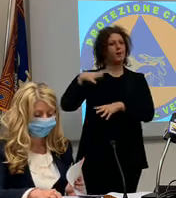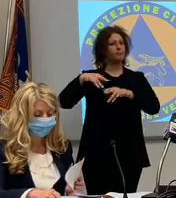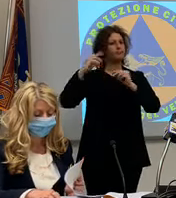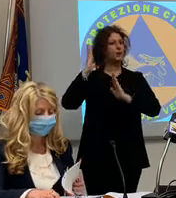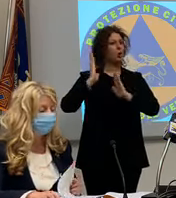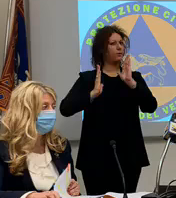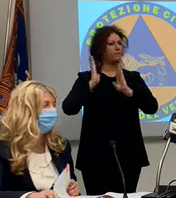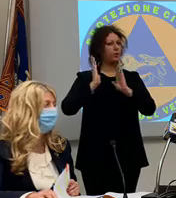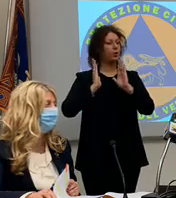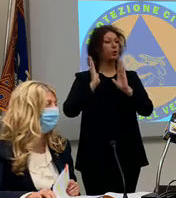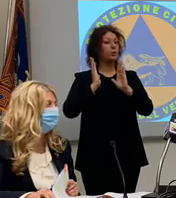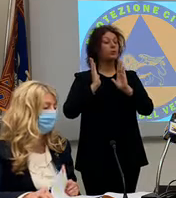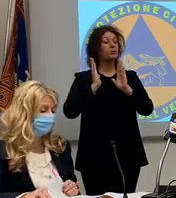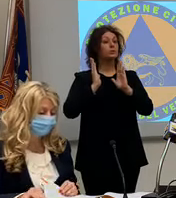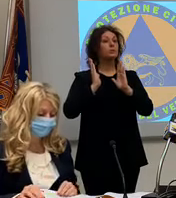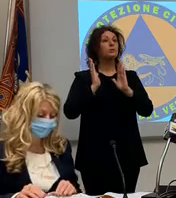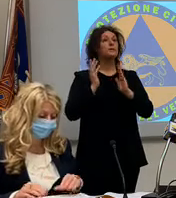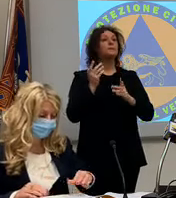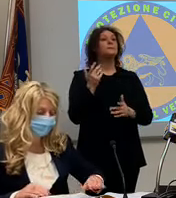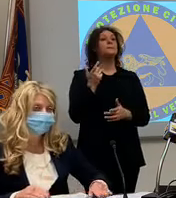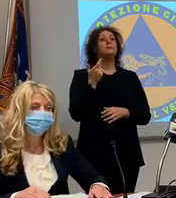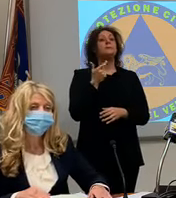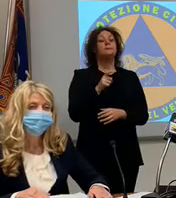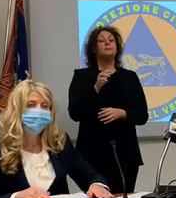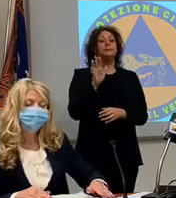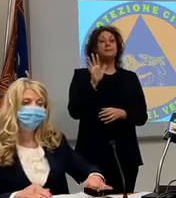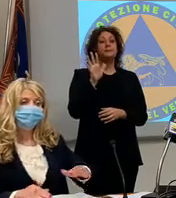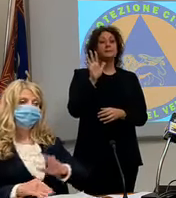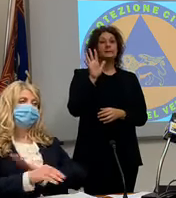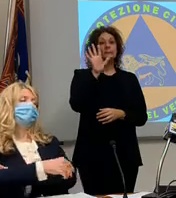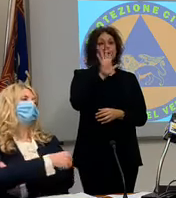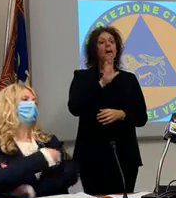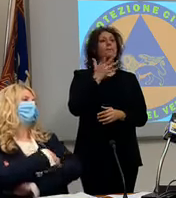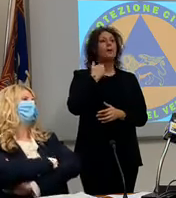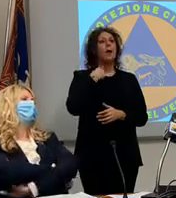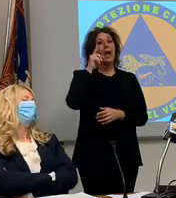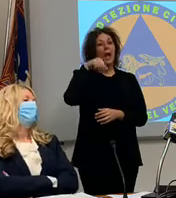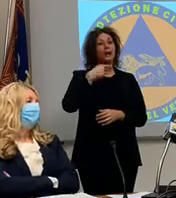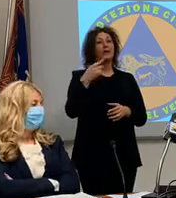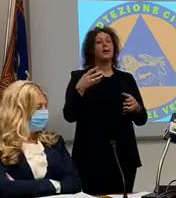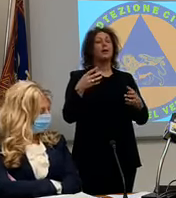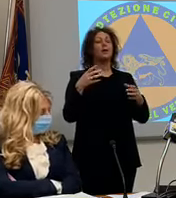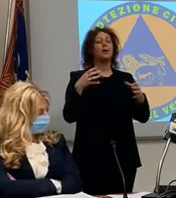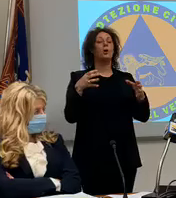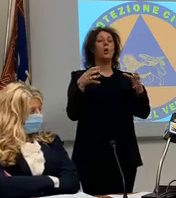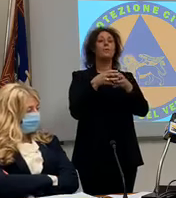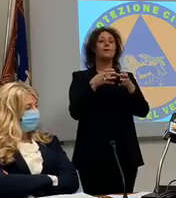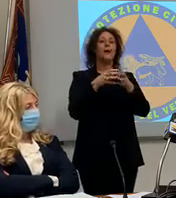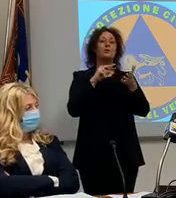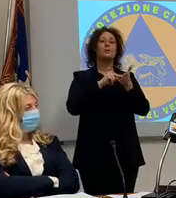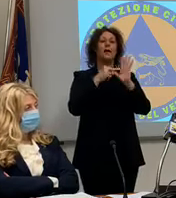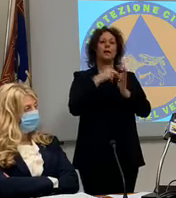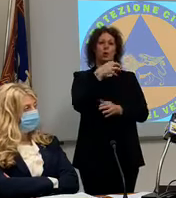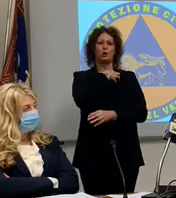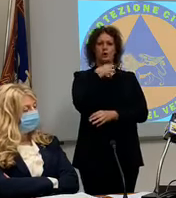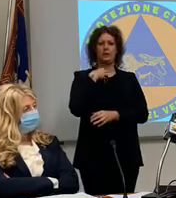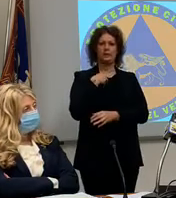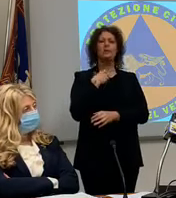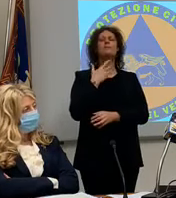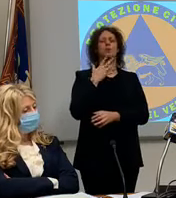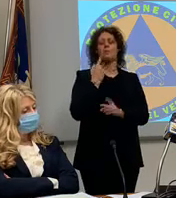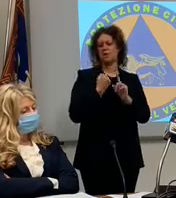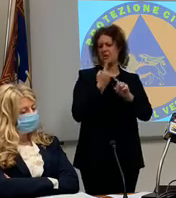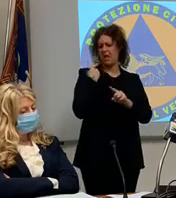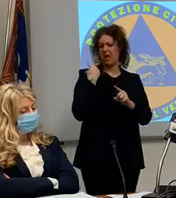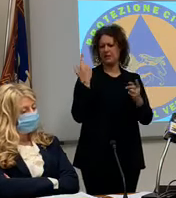a quello che sembra che comunque siano delle volontà so che si è riunito anche il CTS Nazionale ieri pomeriggio sera